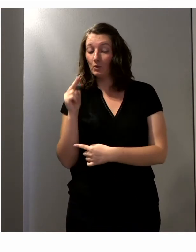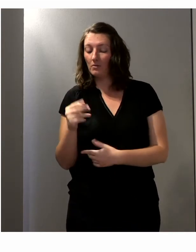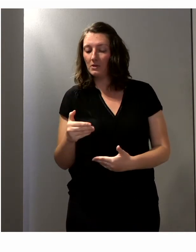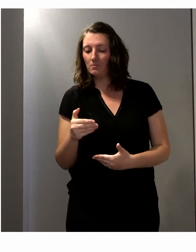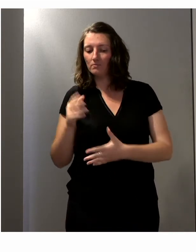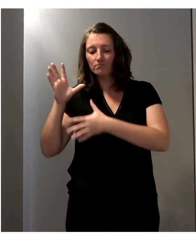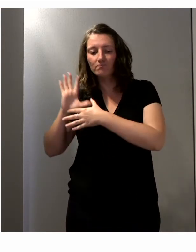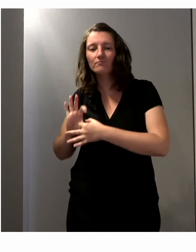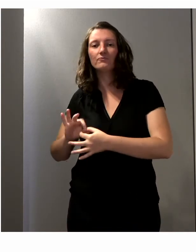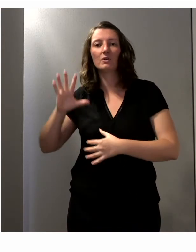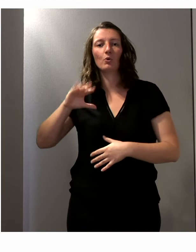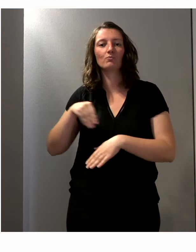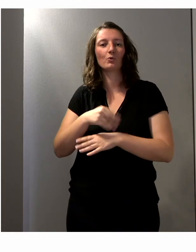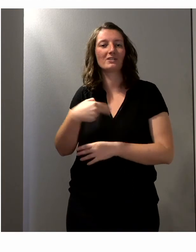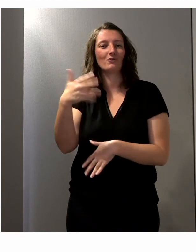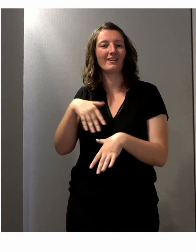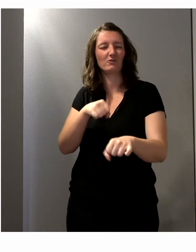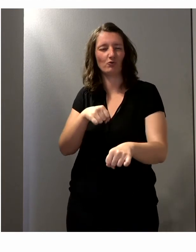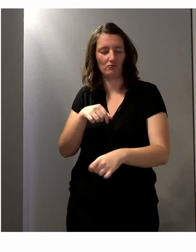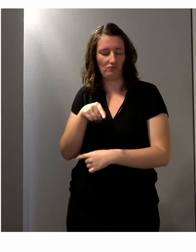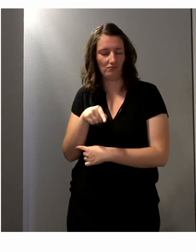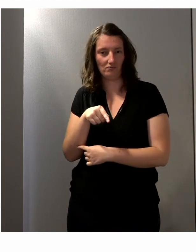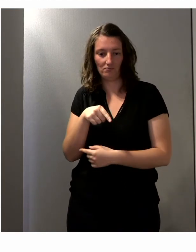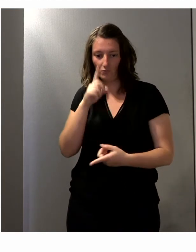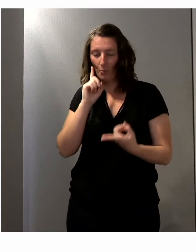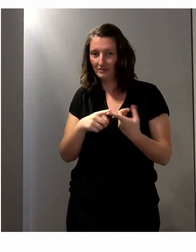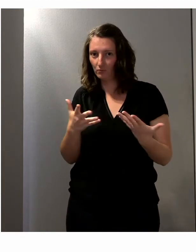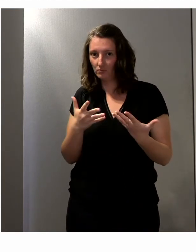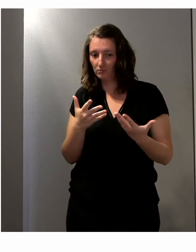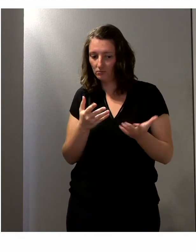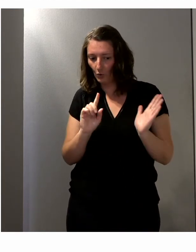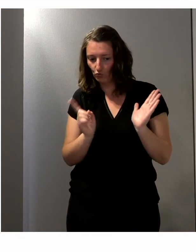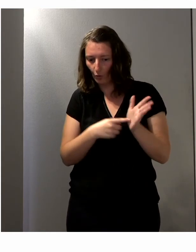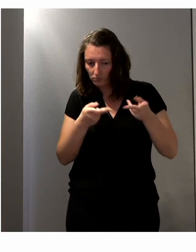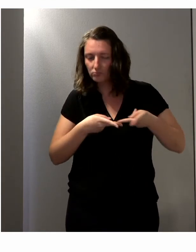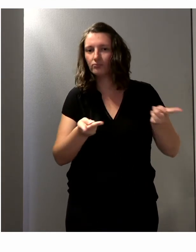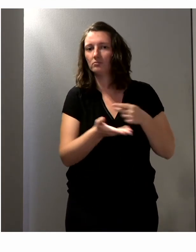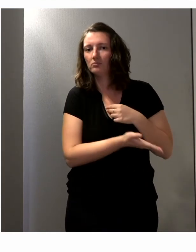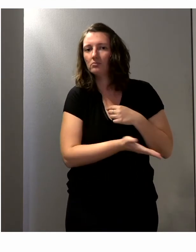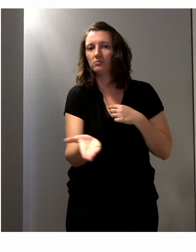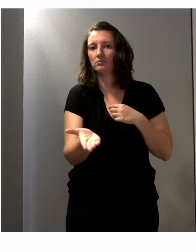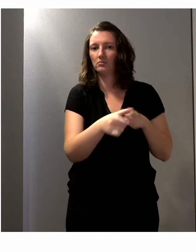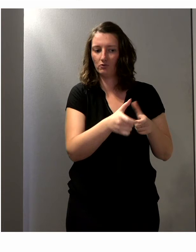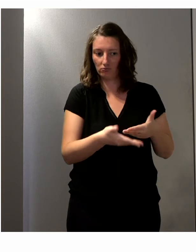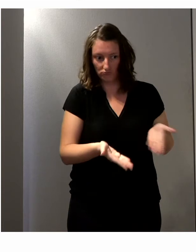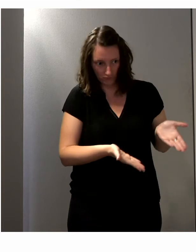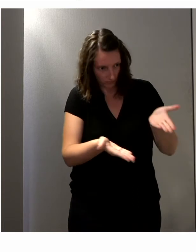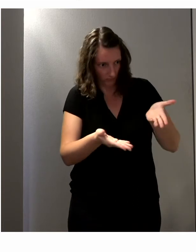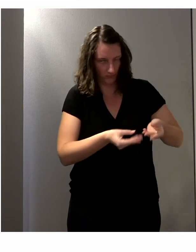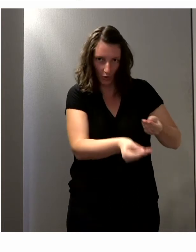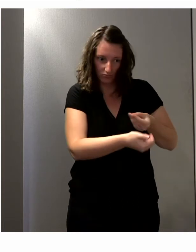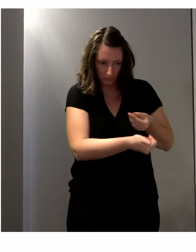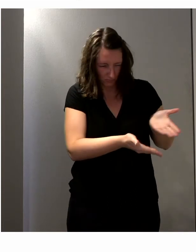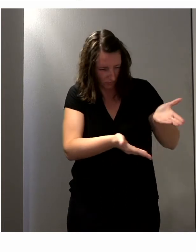héritée du Conseil national de la résistance, elle est là pour donner des droits aux personnes qui leur permettent petit à